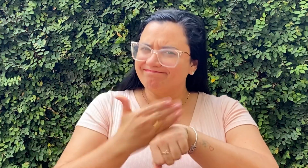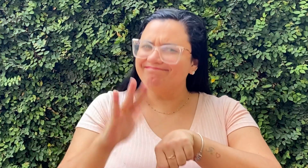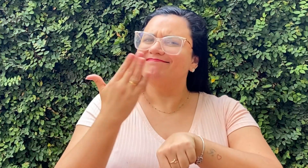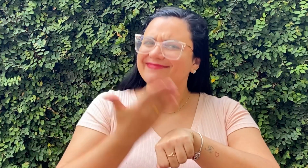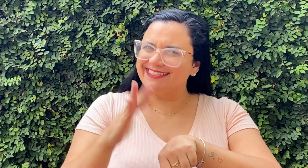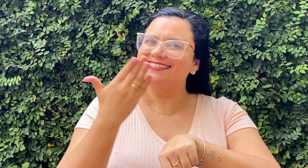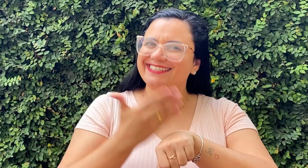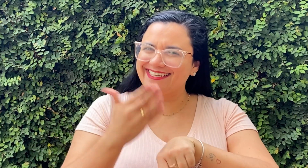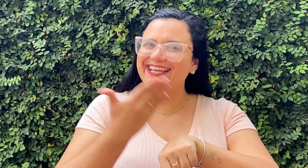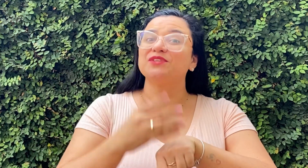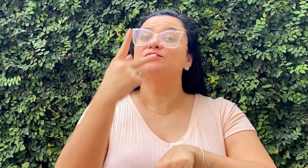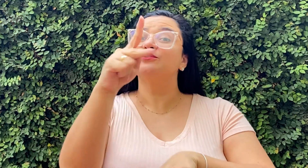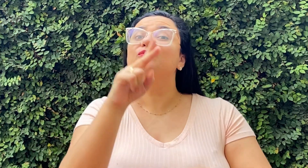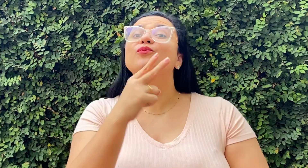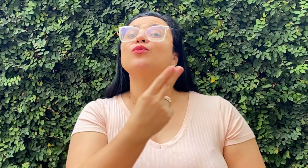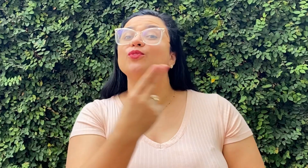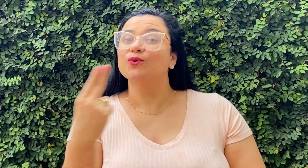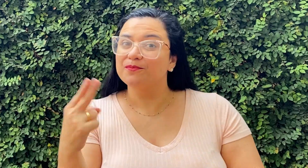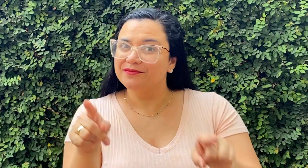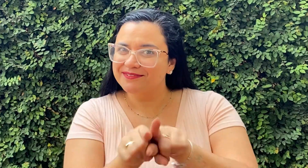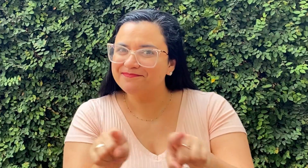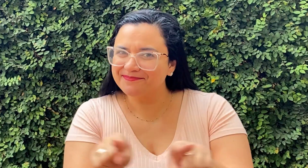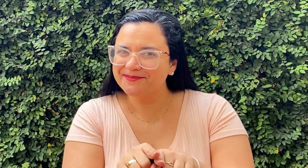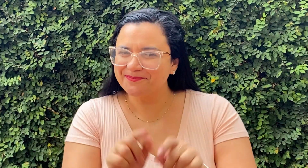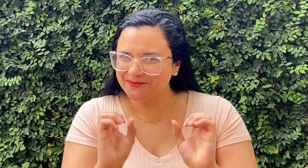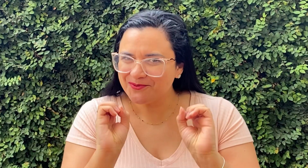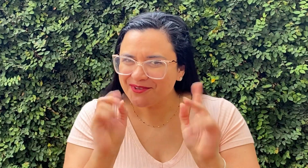Treina bastante, tá bom? Treina o seu nome.